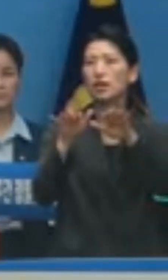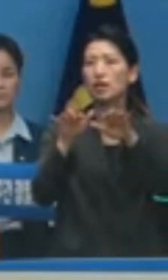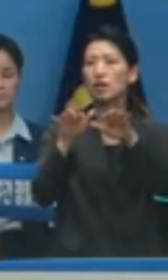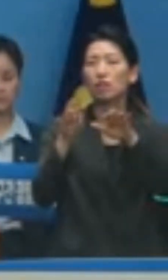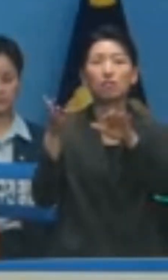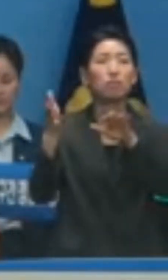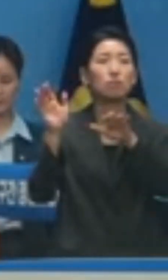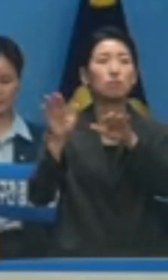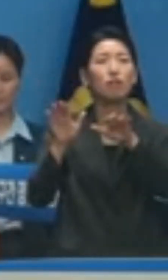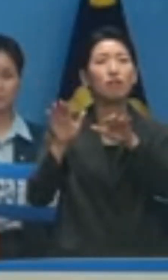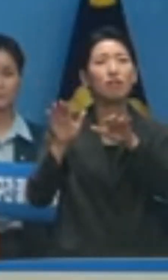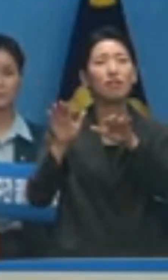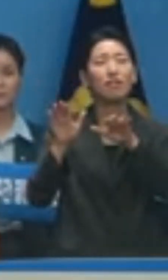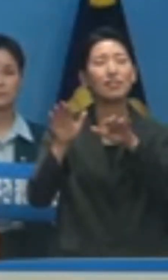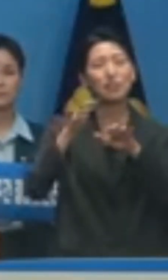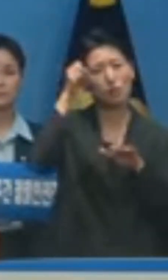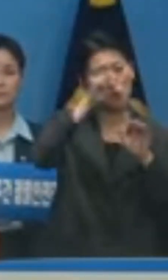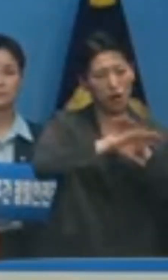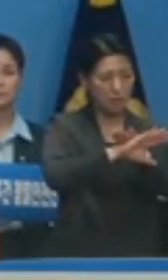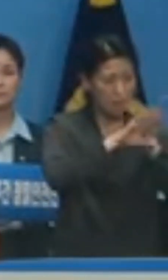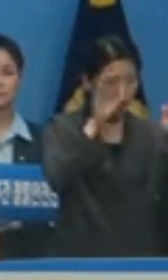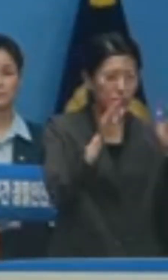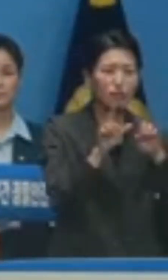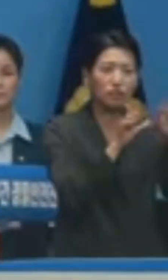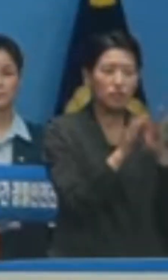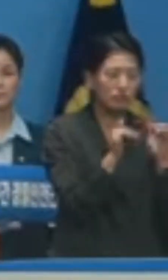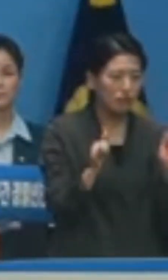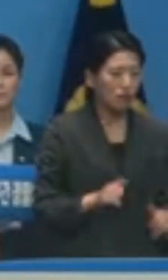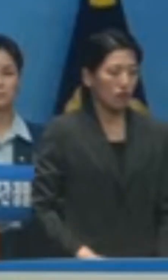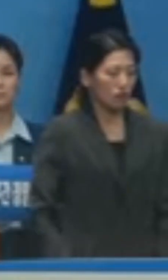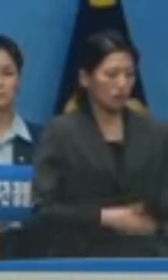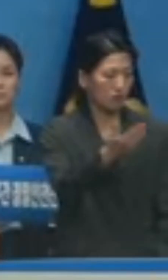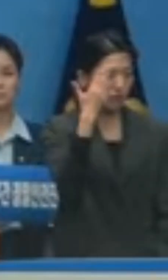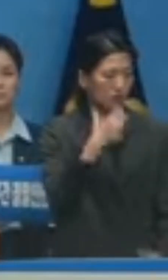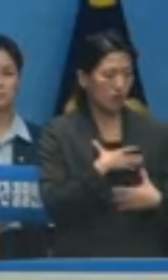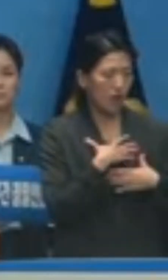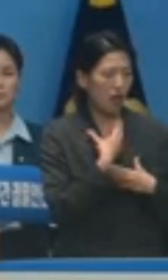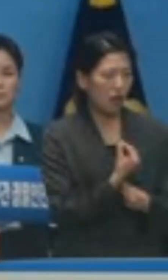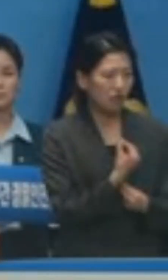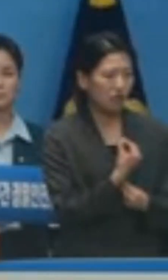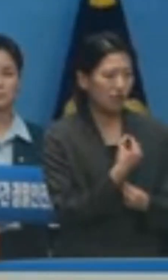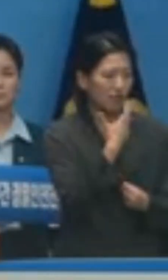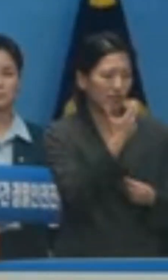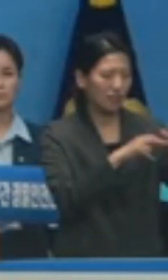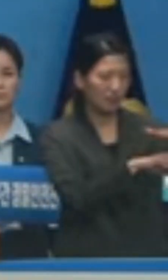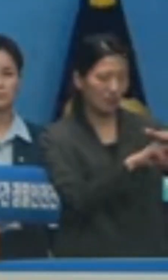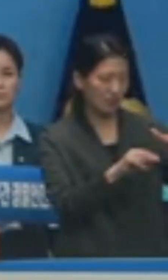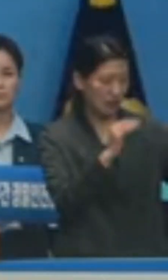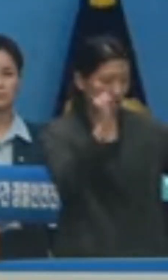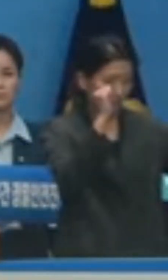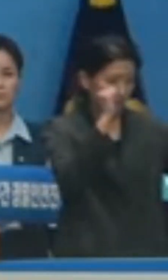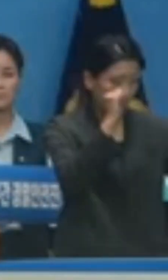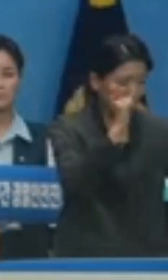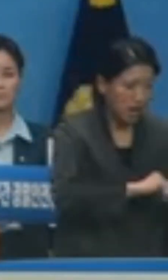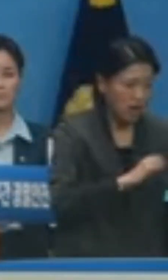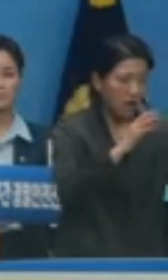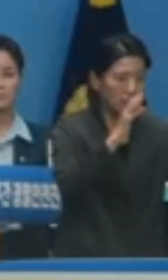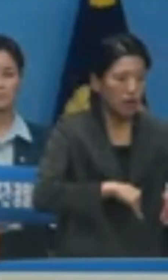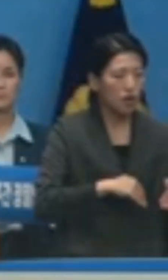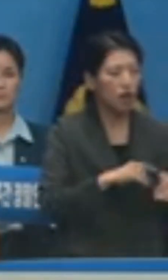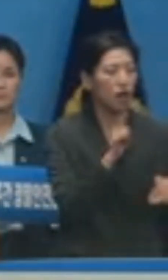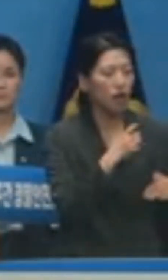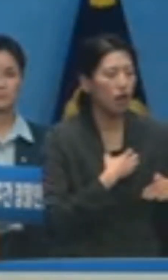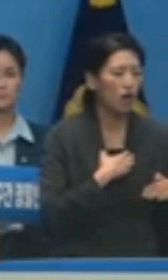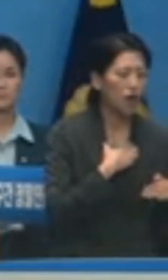광명 시민들은 아직도 신안산선 공사 현장 붕괴 참사의 가시한 충격과 피해 속에 신음하고